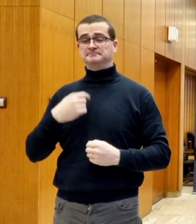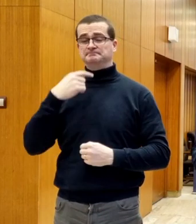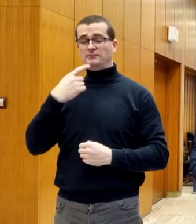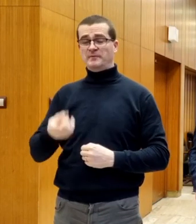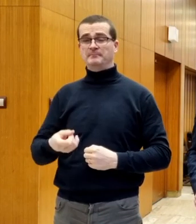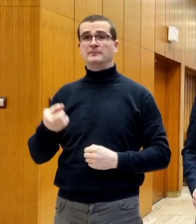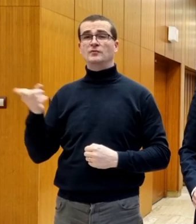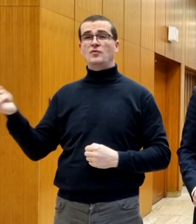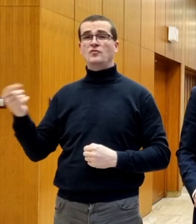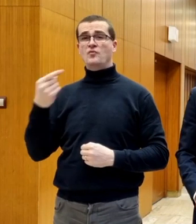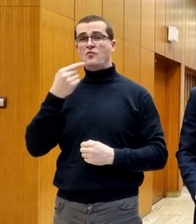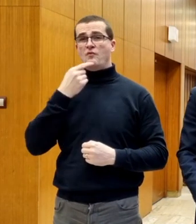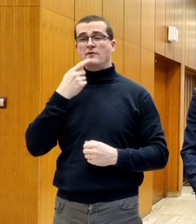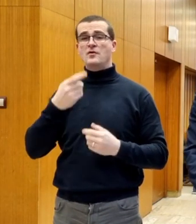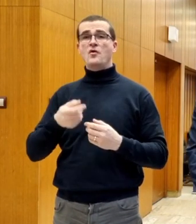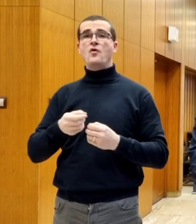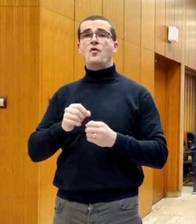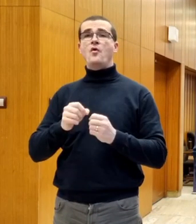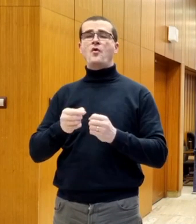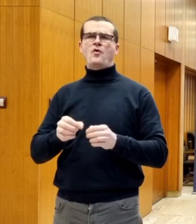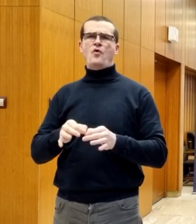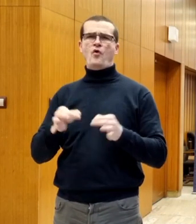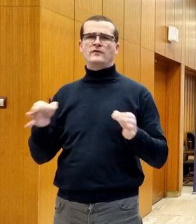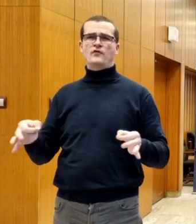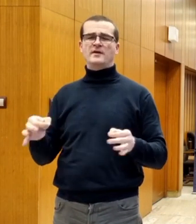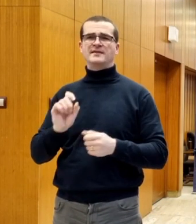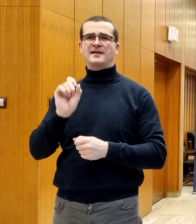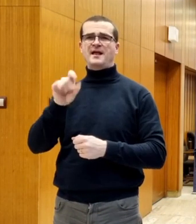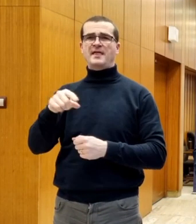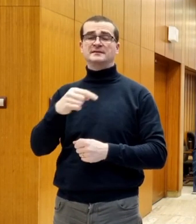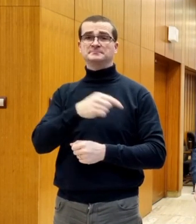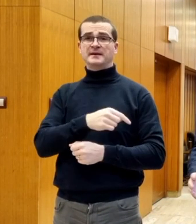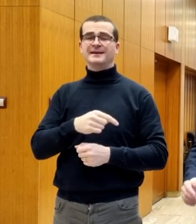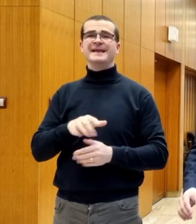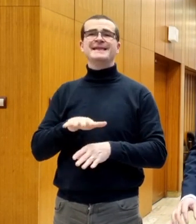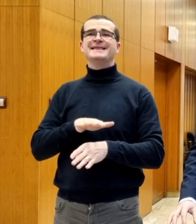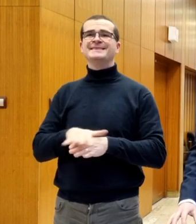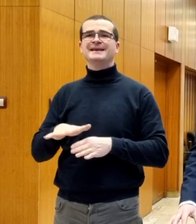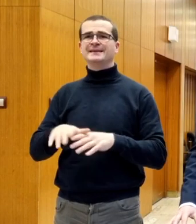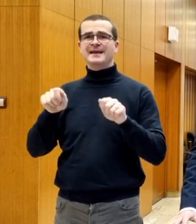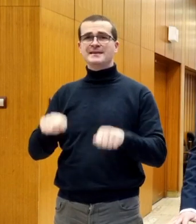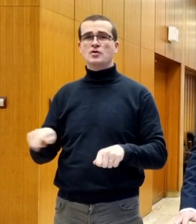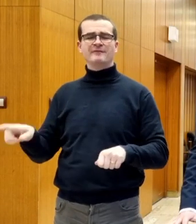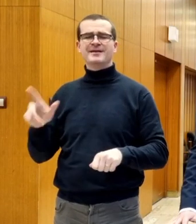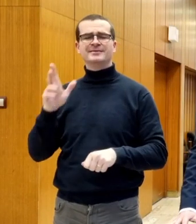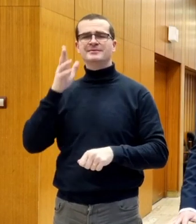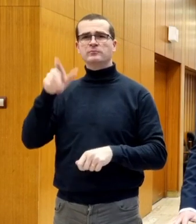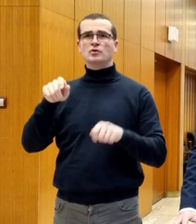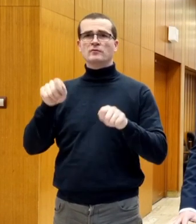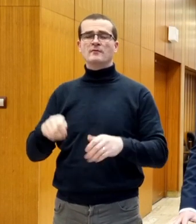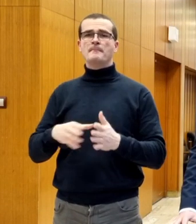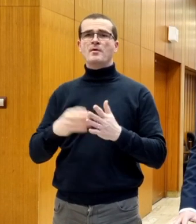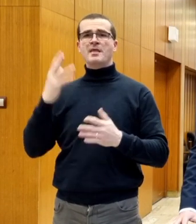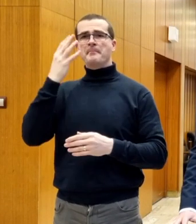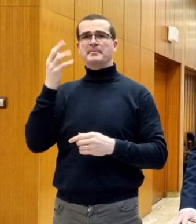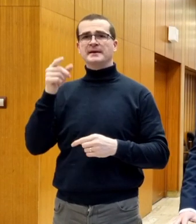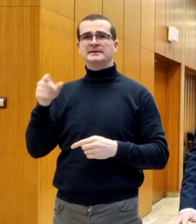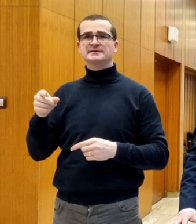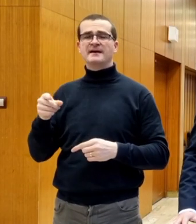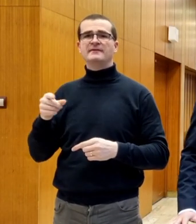čo deklaroval vo svojom otvorenom liste pre mňa, že nikdy nerozhodoval a nebude rozhodovať podľa predstav